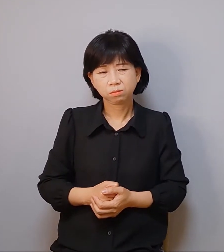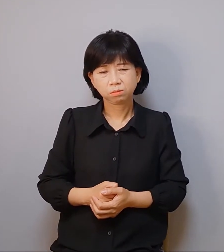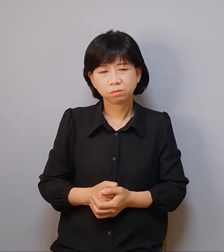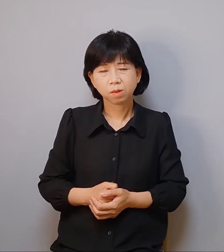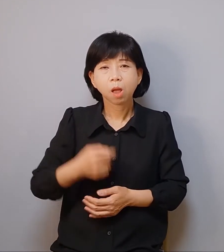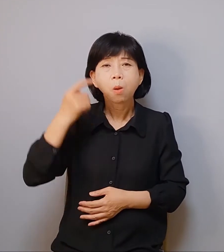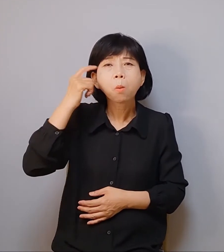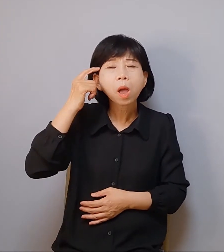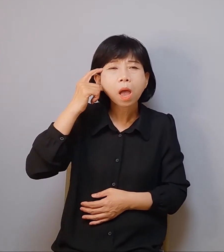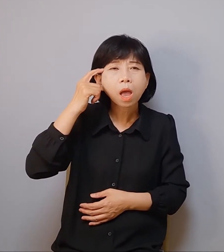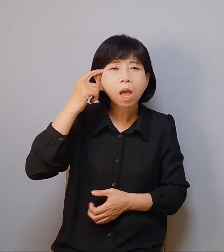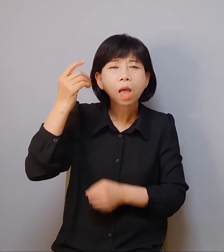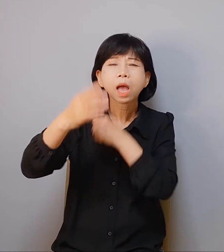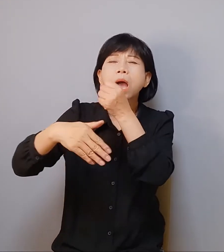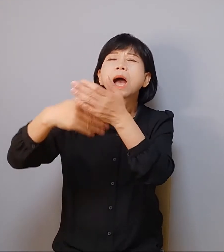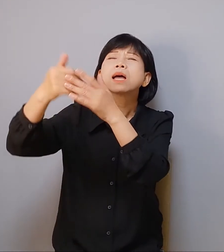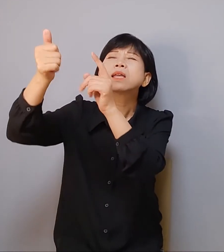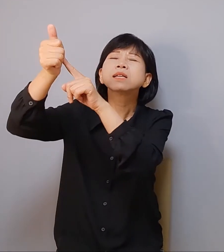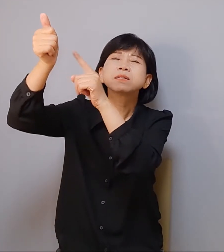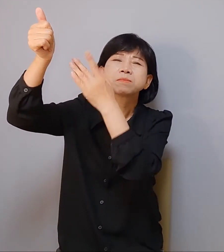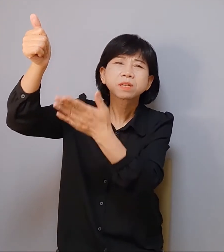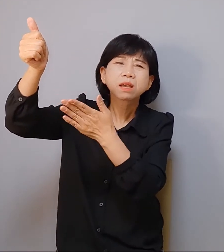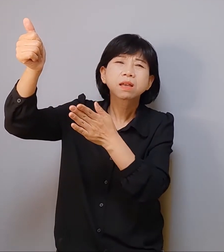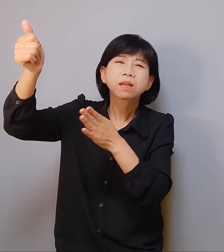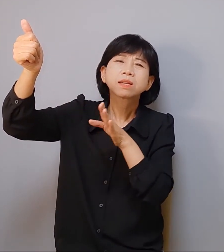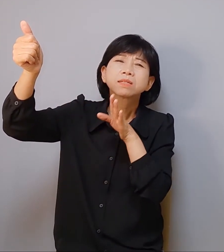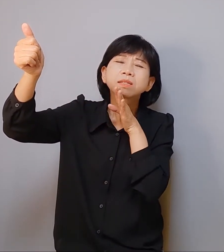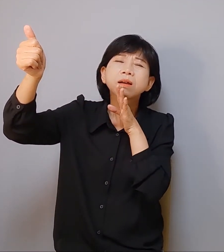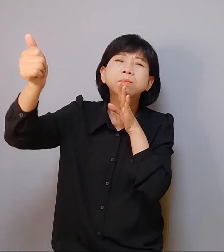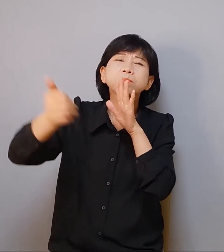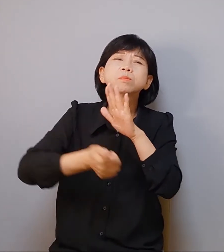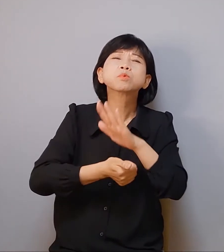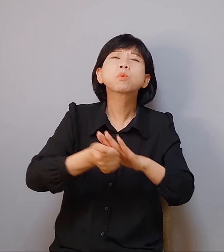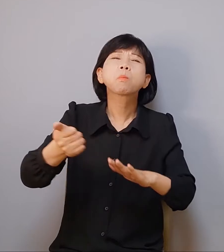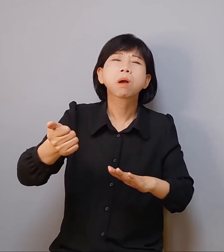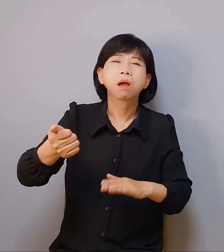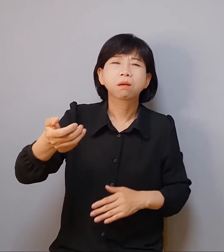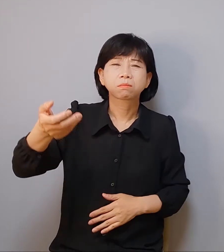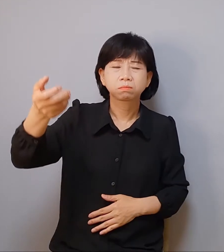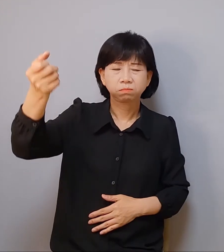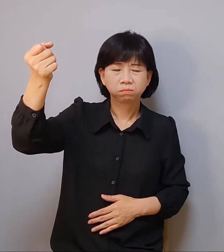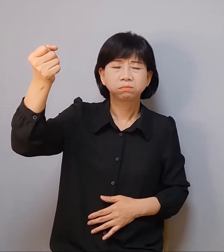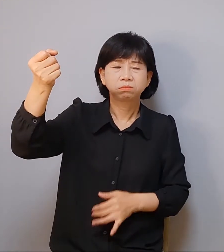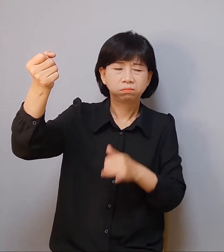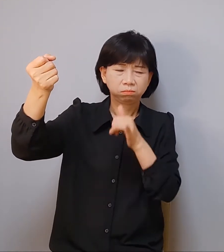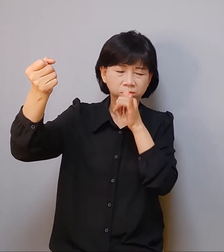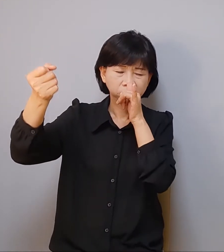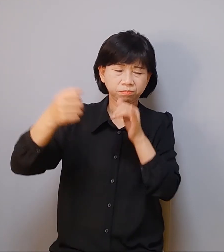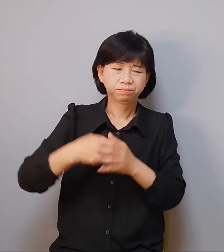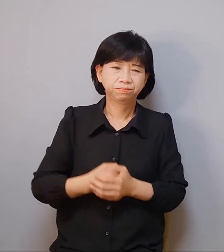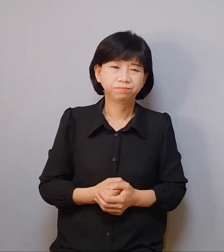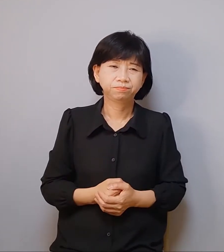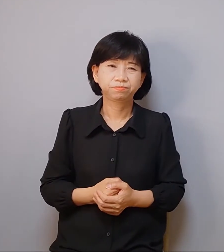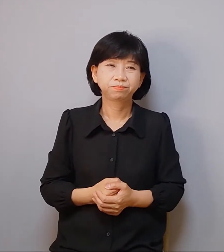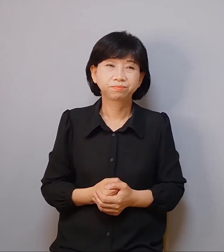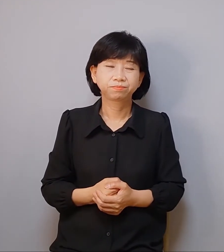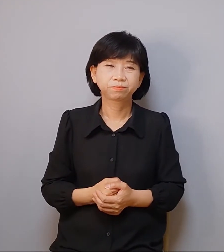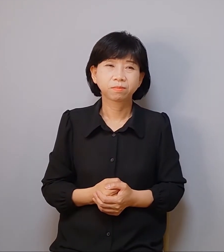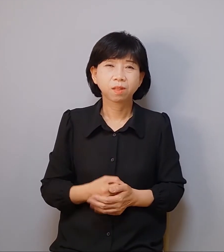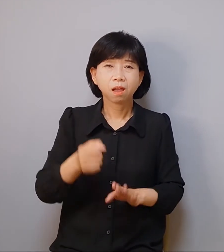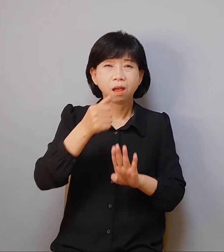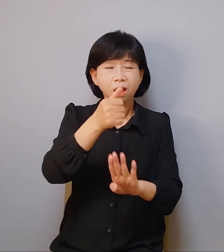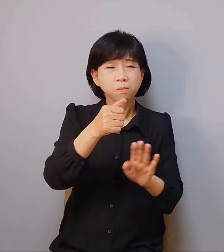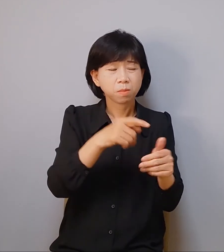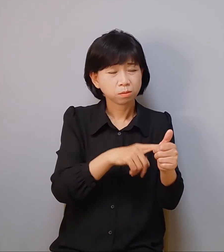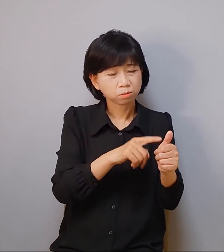깨닫게 된다는 겁니다. 하박국인들, 우리인들 지금 이 처한 현실이 이해가 잘 되지